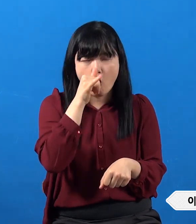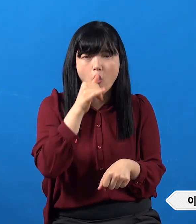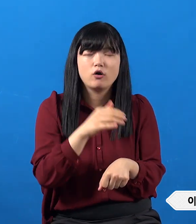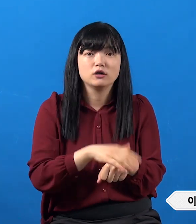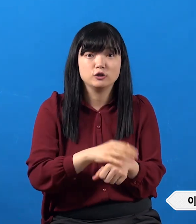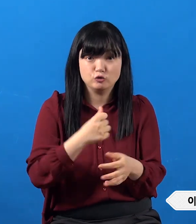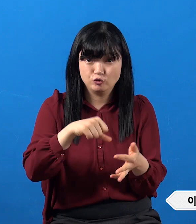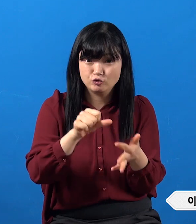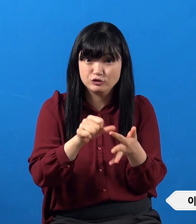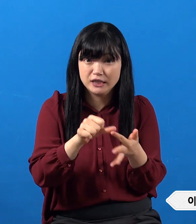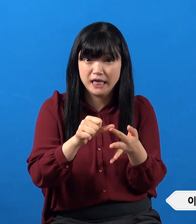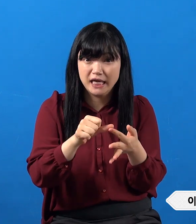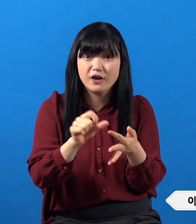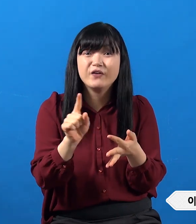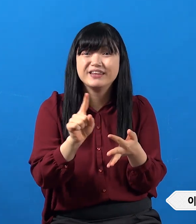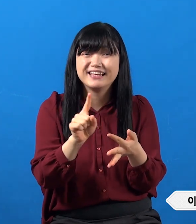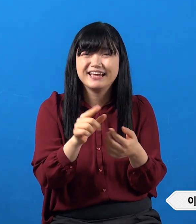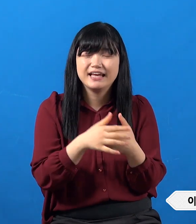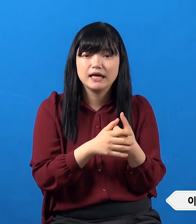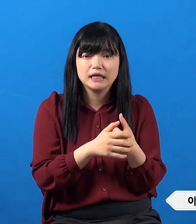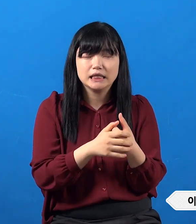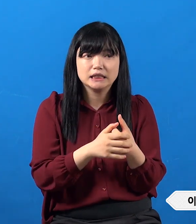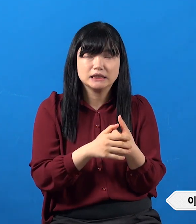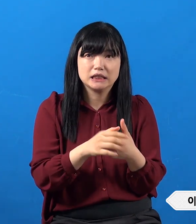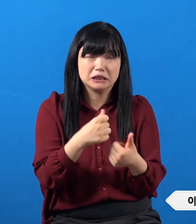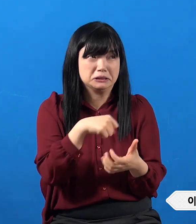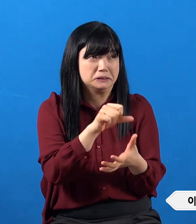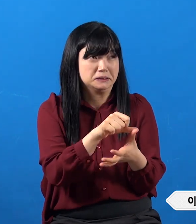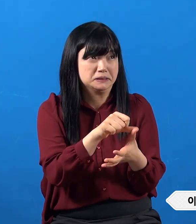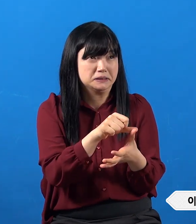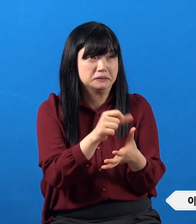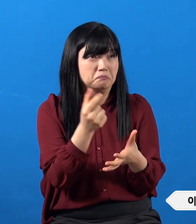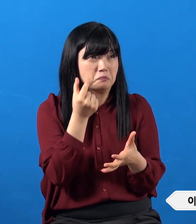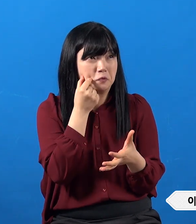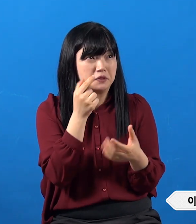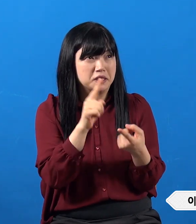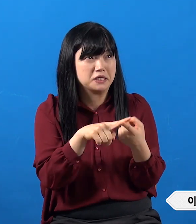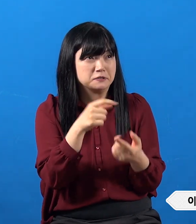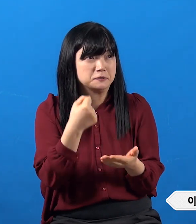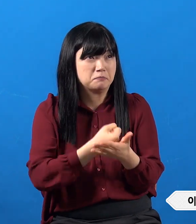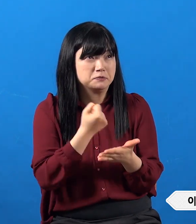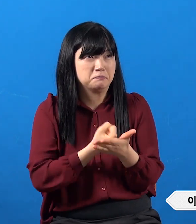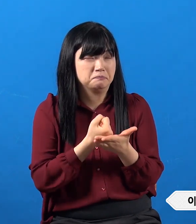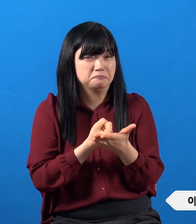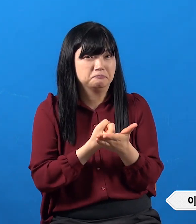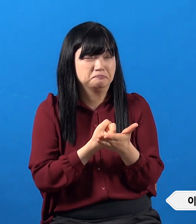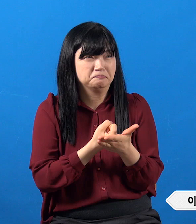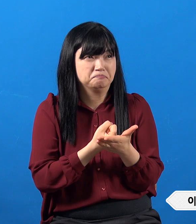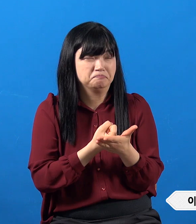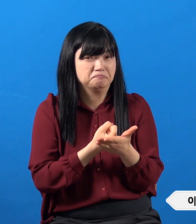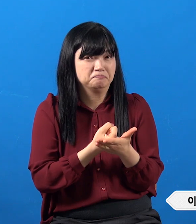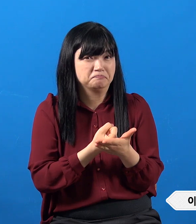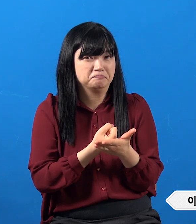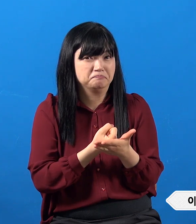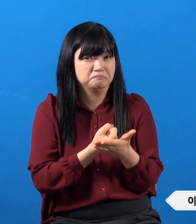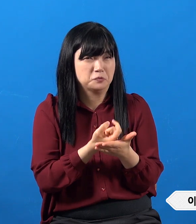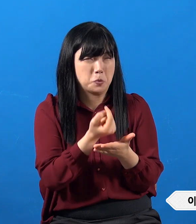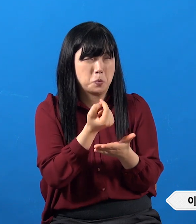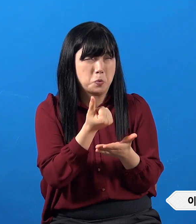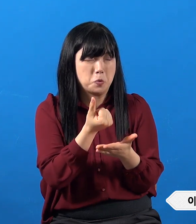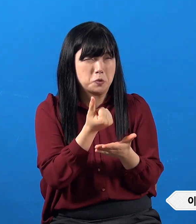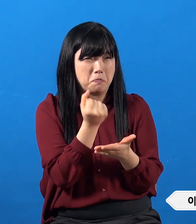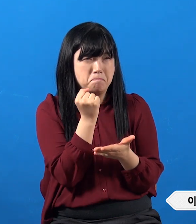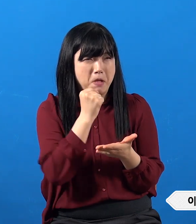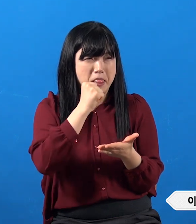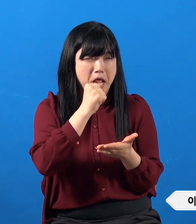있고요. 반면에 둘째 아들은 자기가 맏아들이 되지 못한 것에 대한 어떤 섭섭함 이런 것 때문에